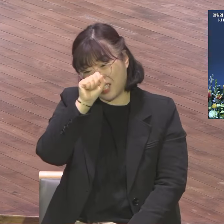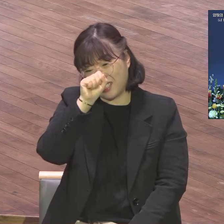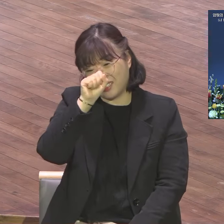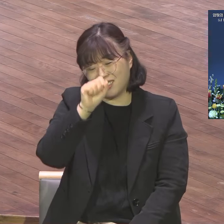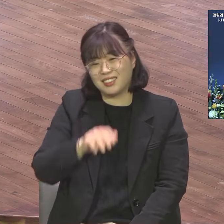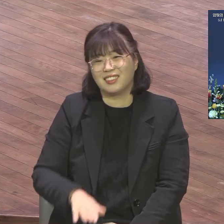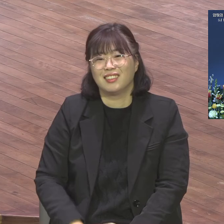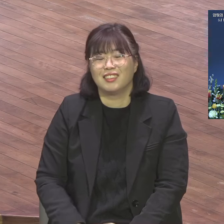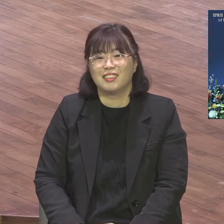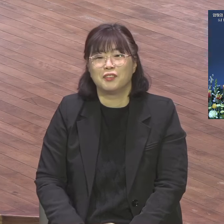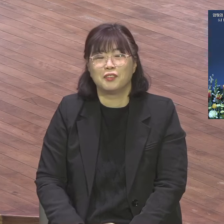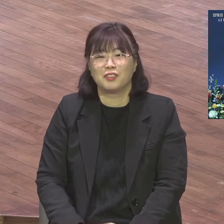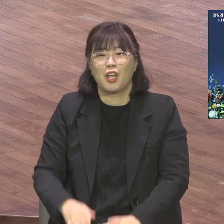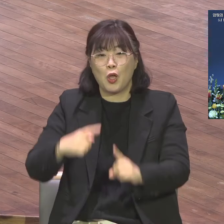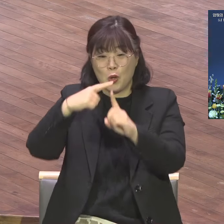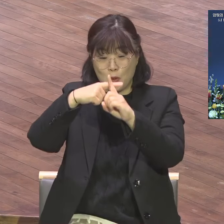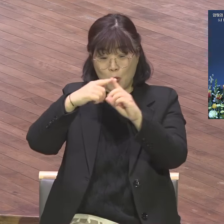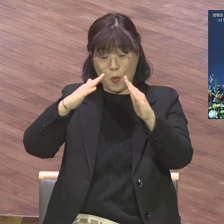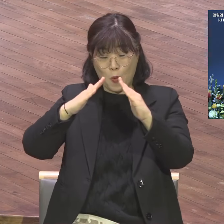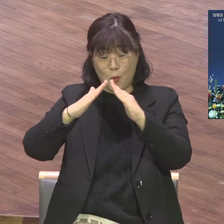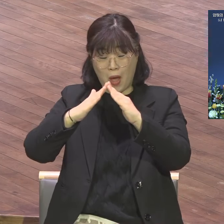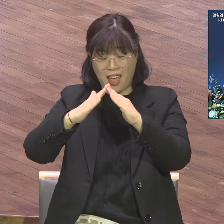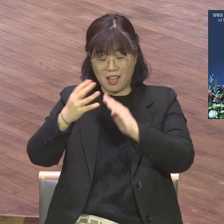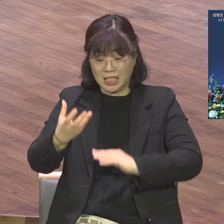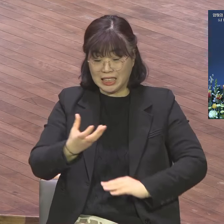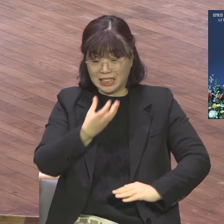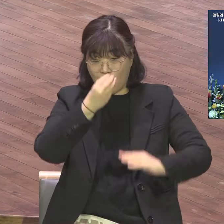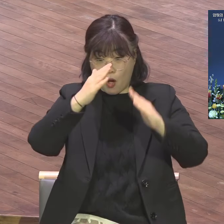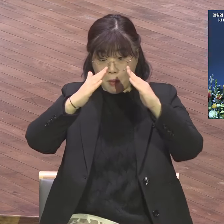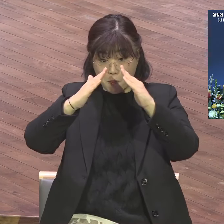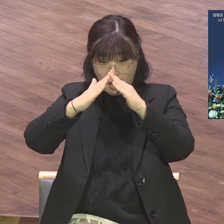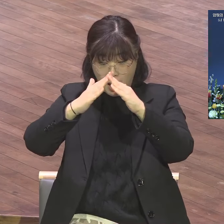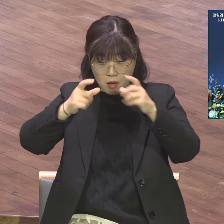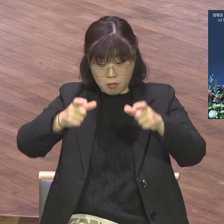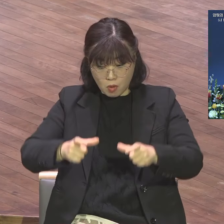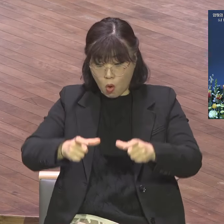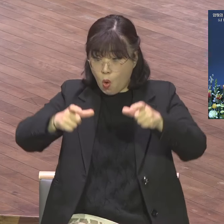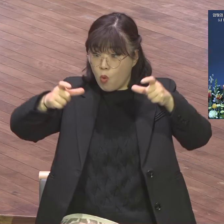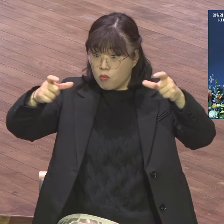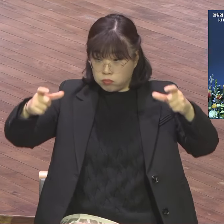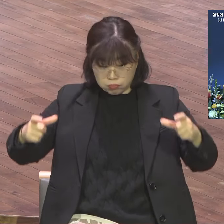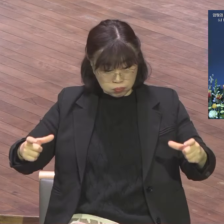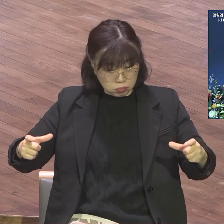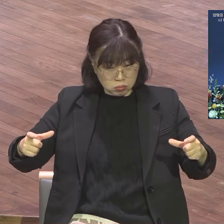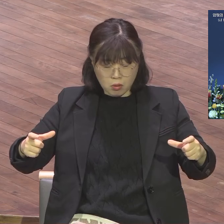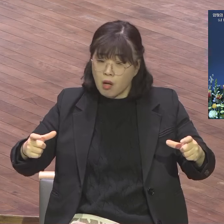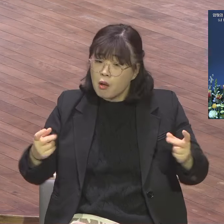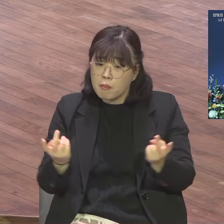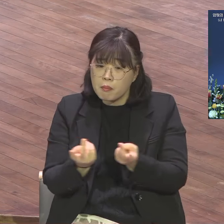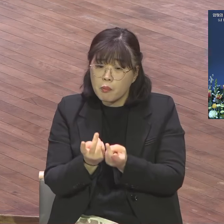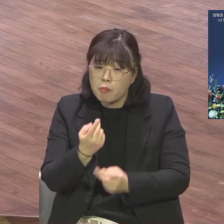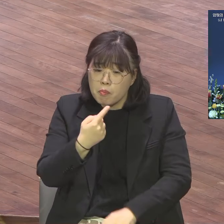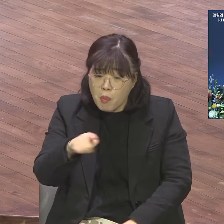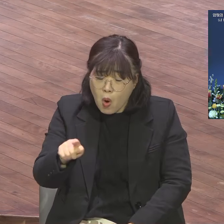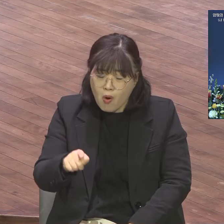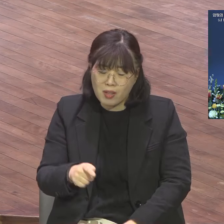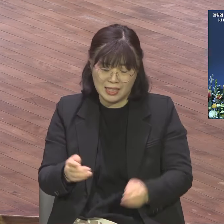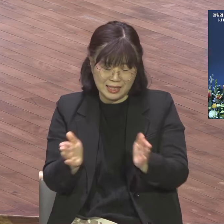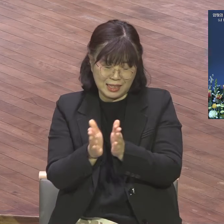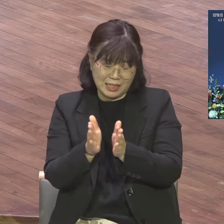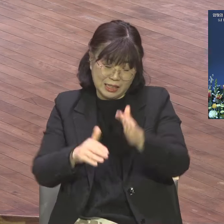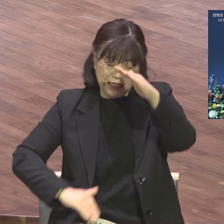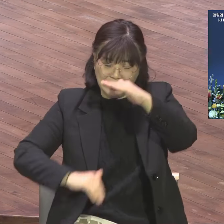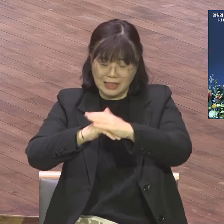교회 장막터를 덜 넓히는 스타트 운동. 이 교회를 장막터를 넓혀야 되는데 그 어떻게 합니까? 스타트만